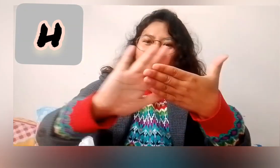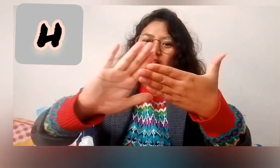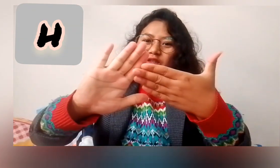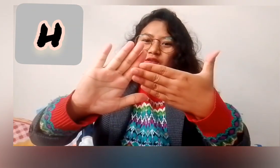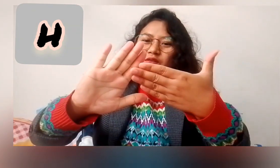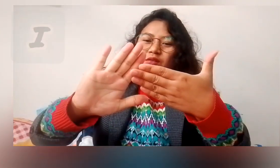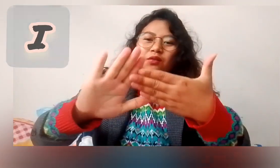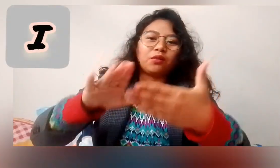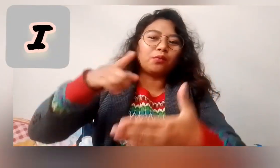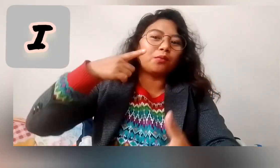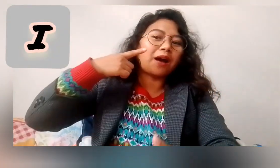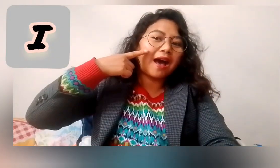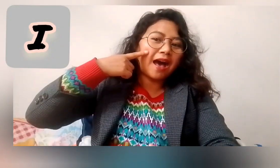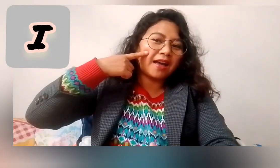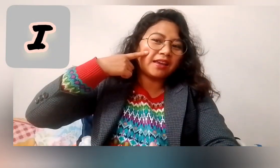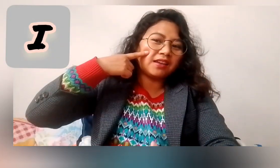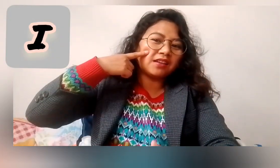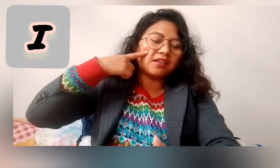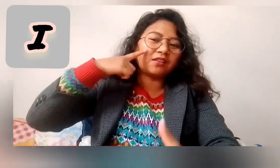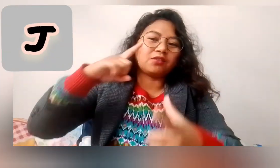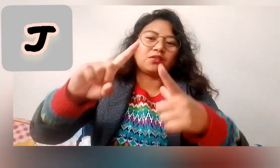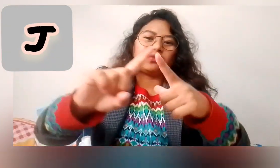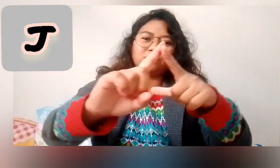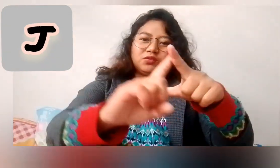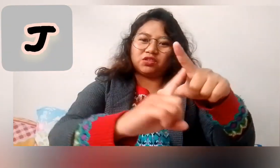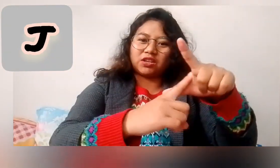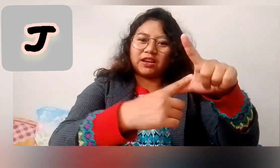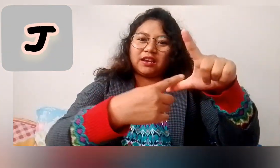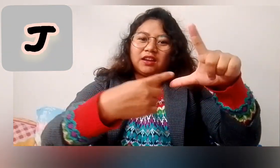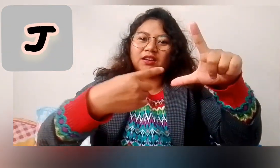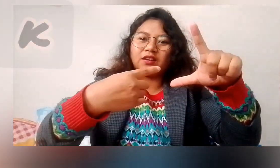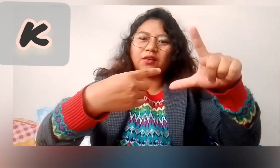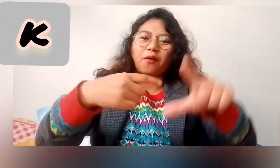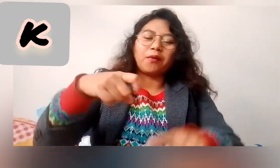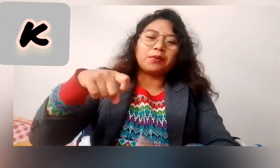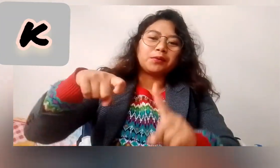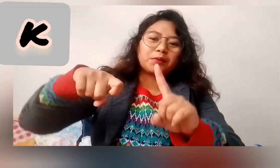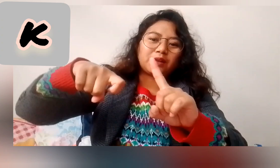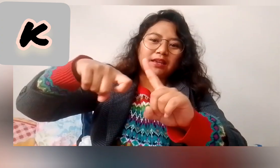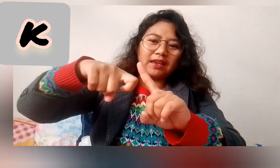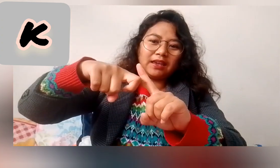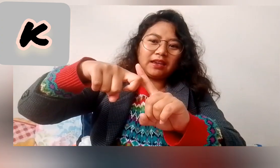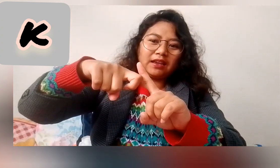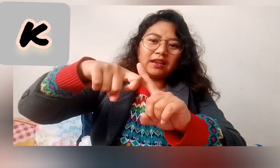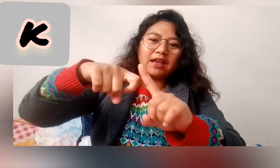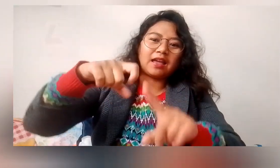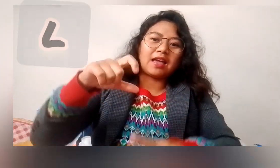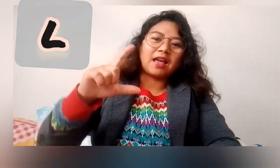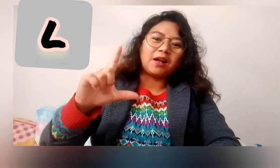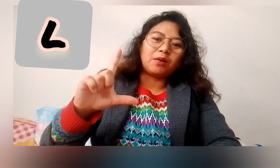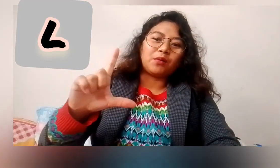H I J K